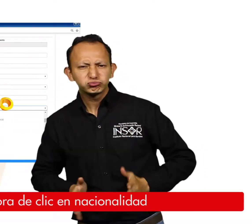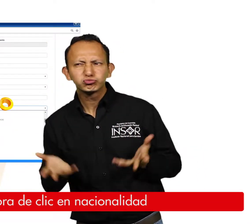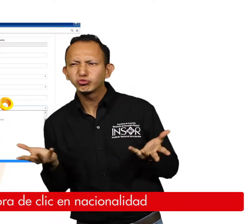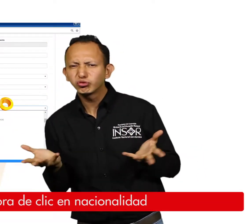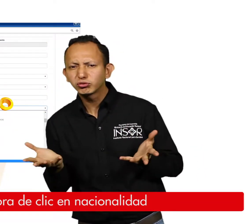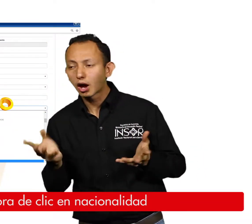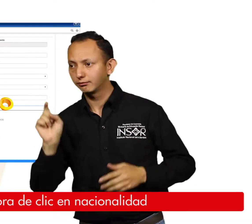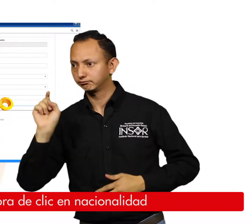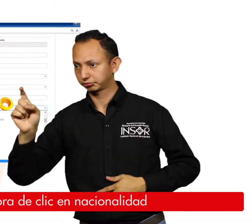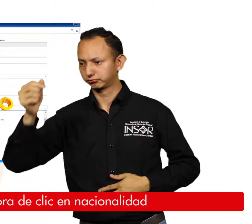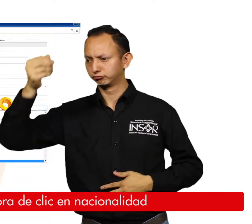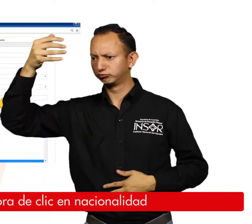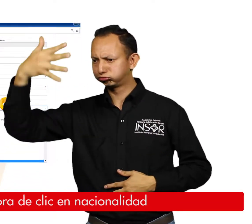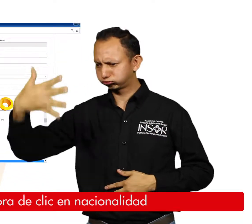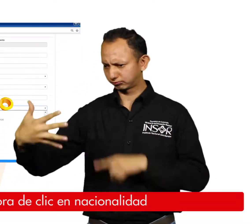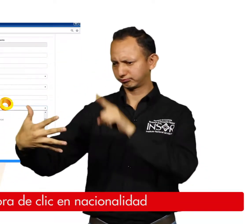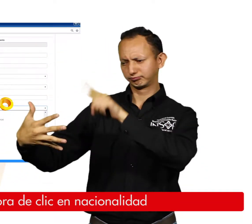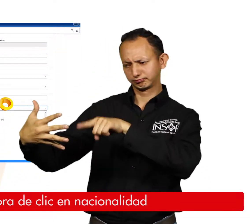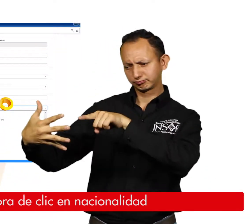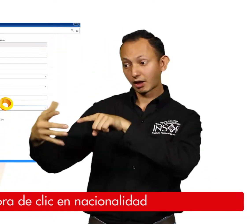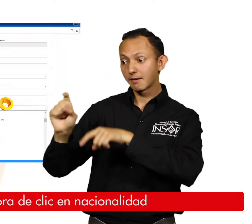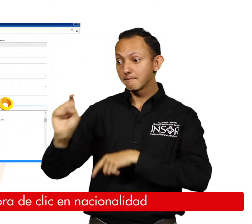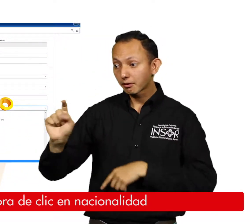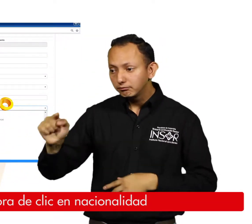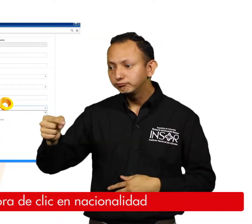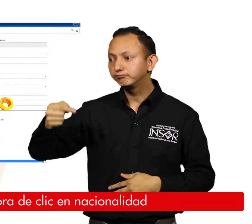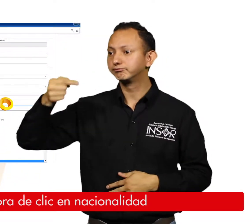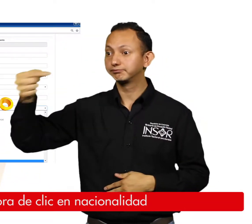Ahora de clic en nacionalidad.